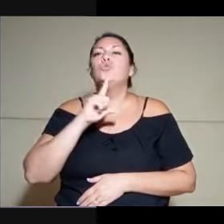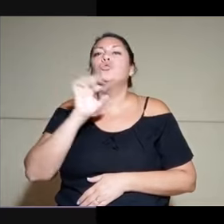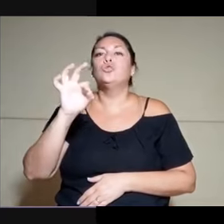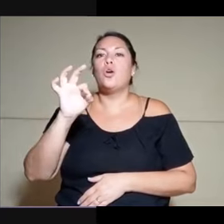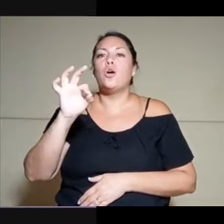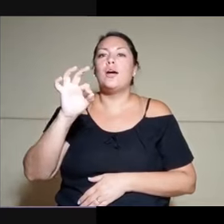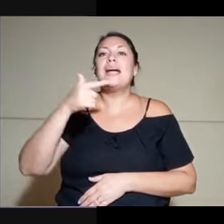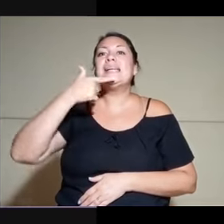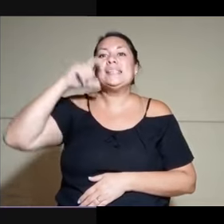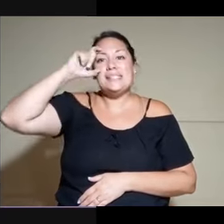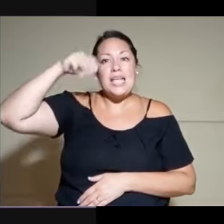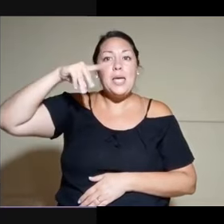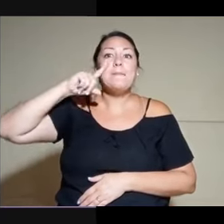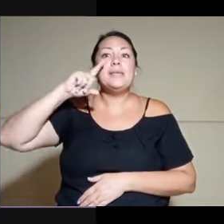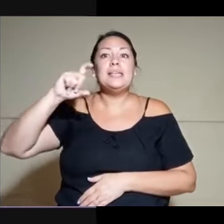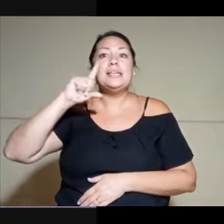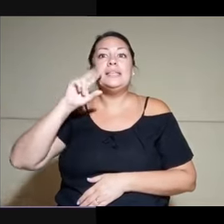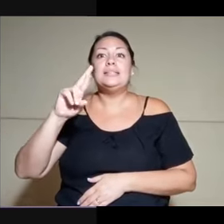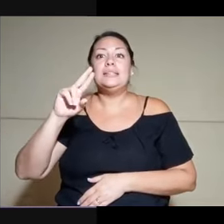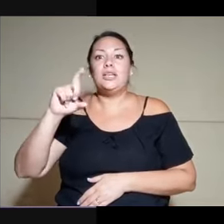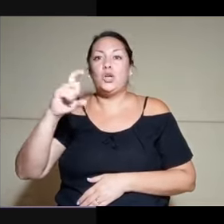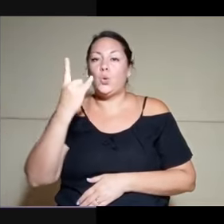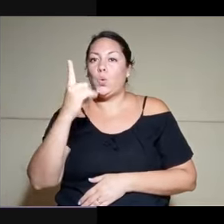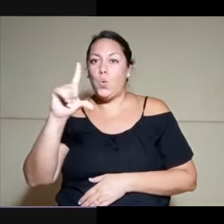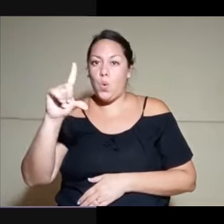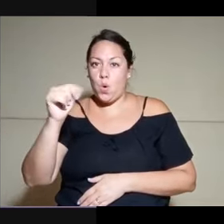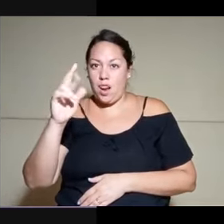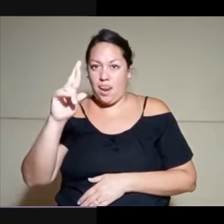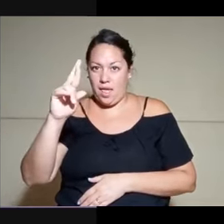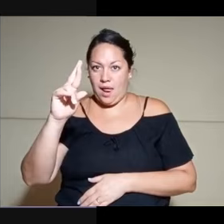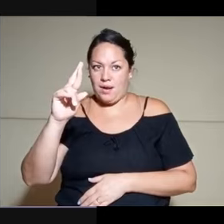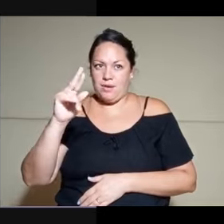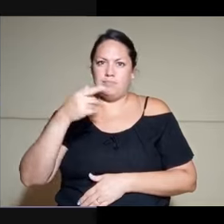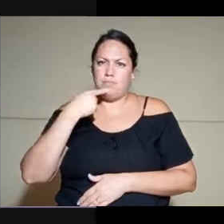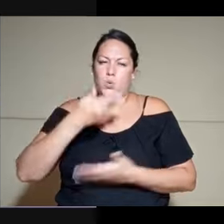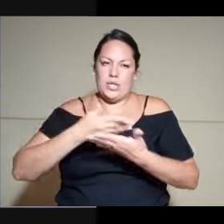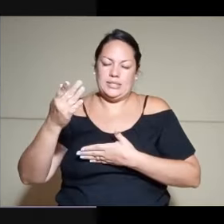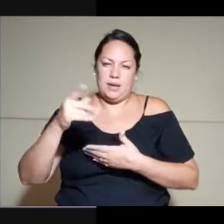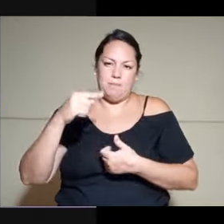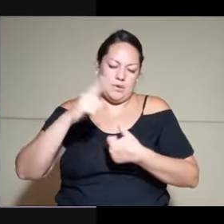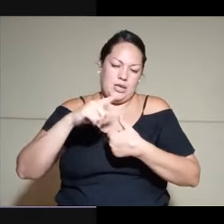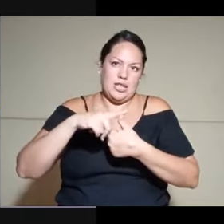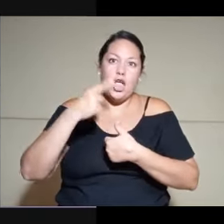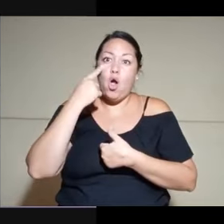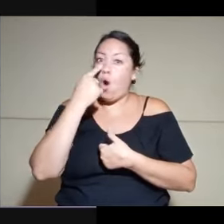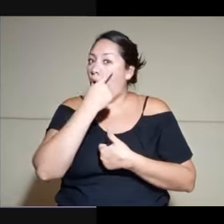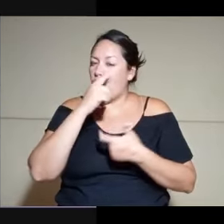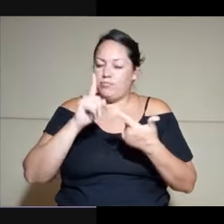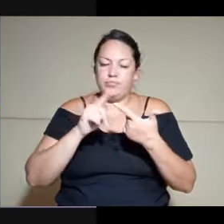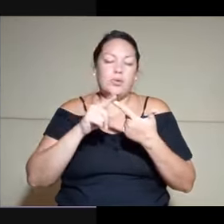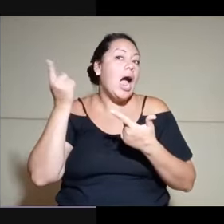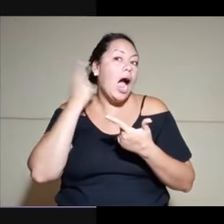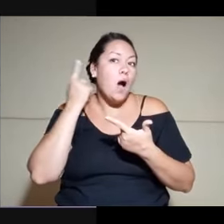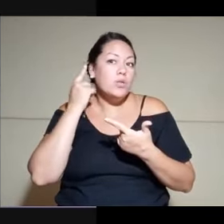Conductos, ¿cómo dijo, profesor? Disculpe. Conductos semicirculares. Hay una bolilla que es ojo y oído, así que van a tener que estudiar toda